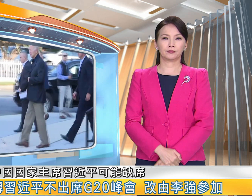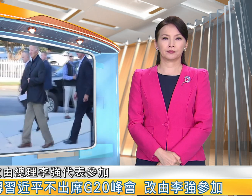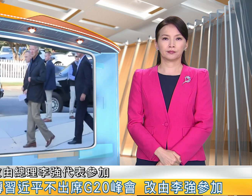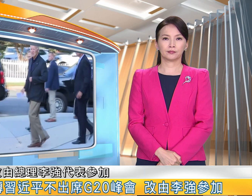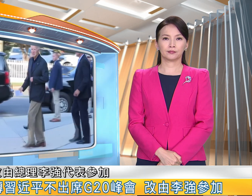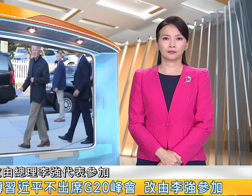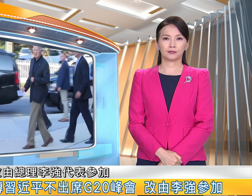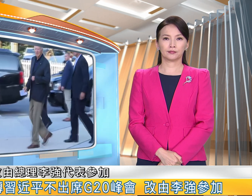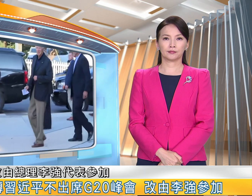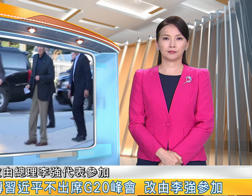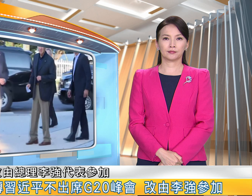李强参加。